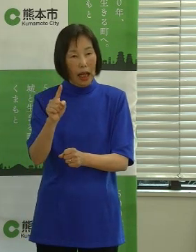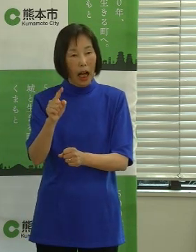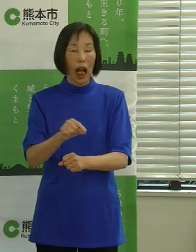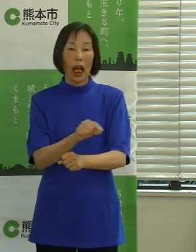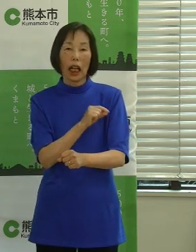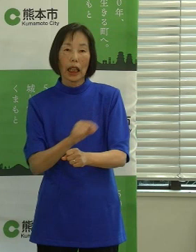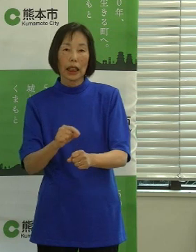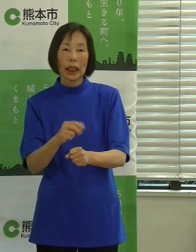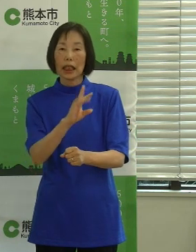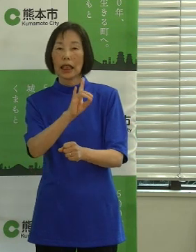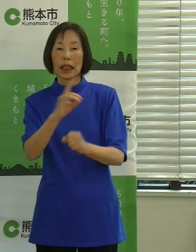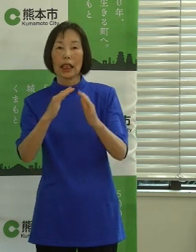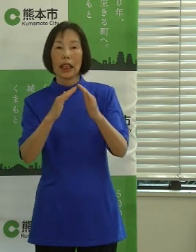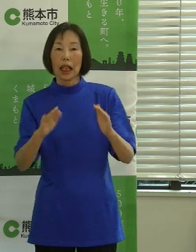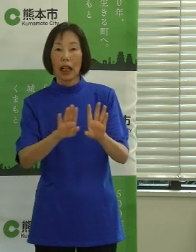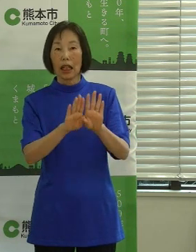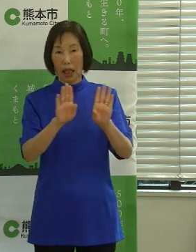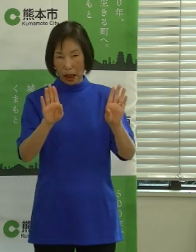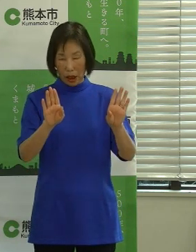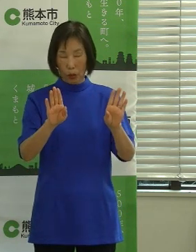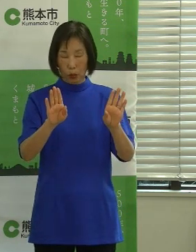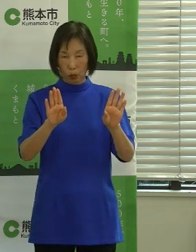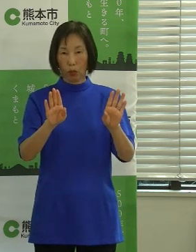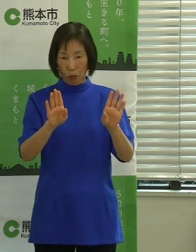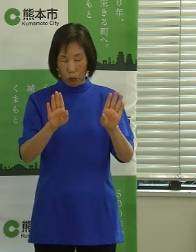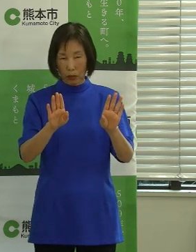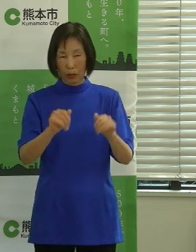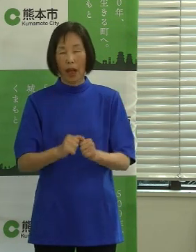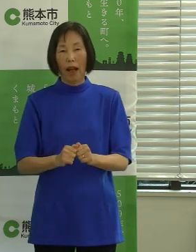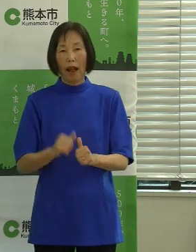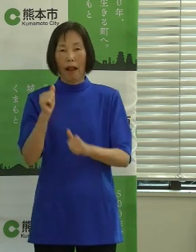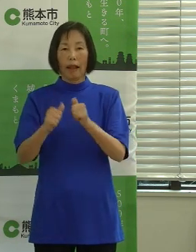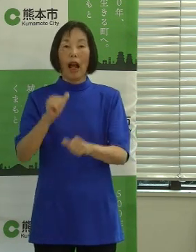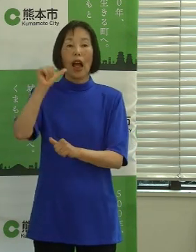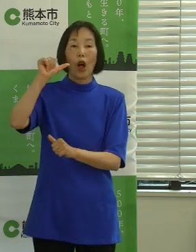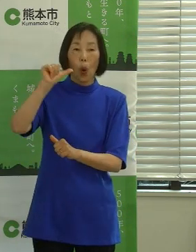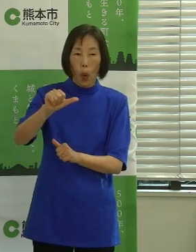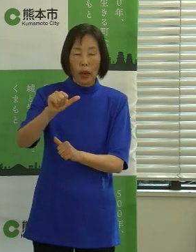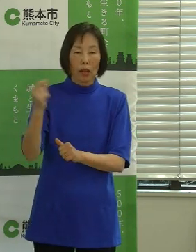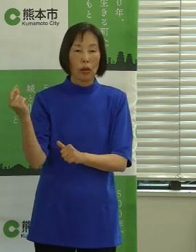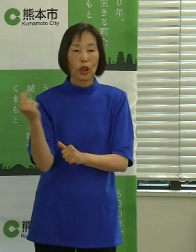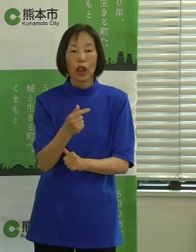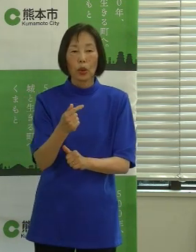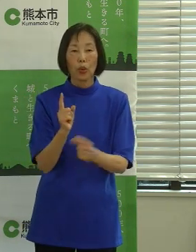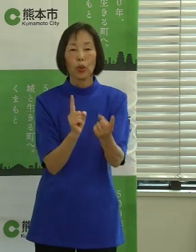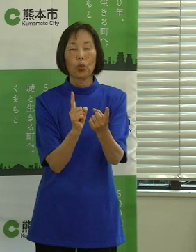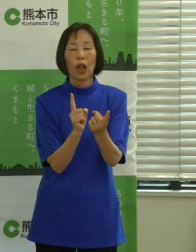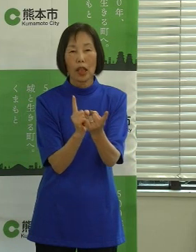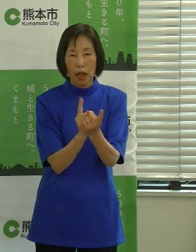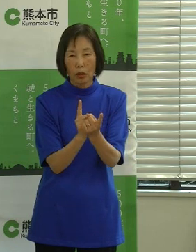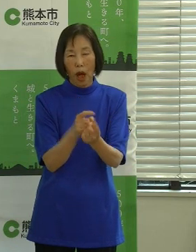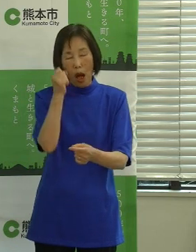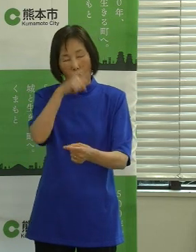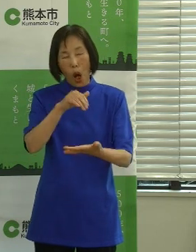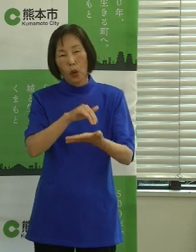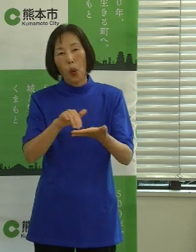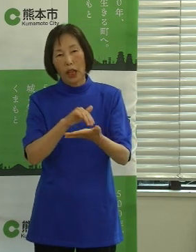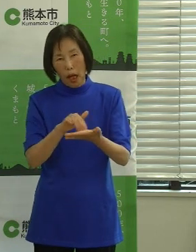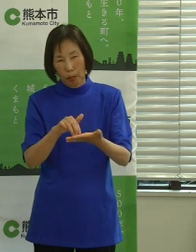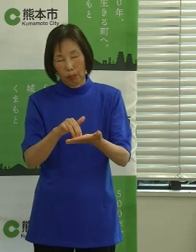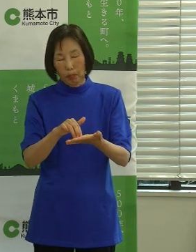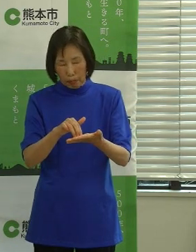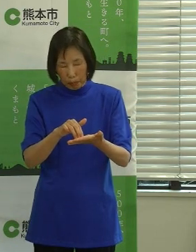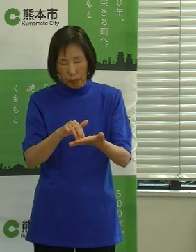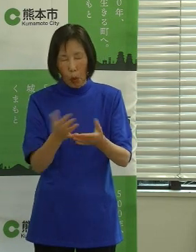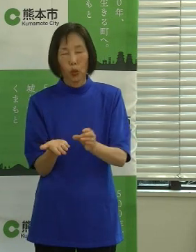ございます。でここで、まあ、第5弾のですね、緊急対策の予算も含めて、対策